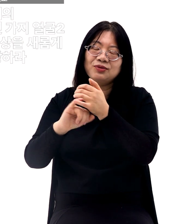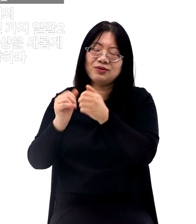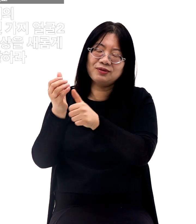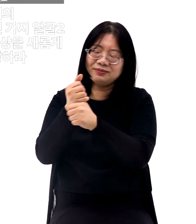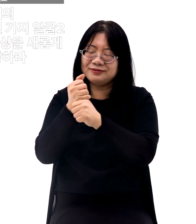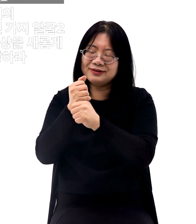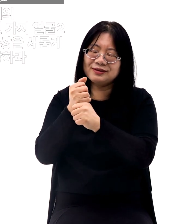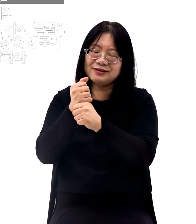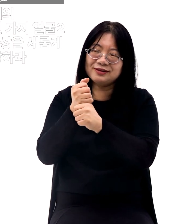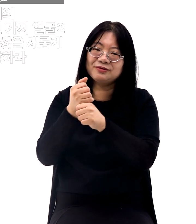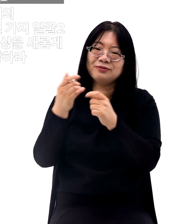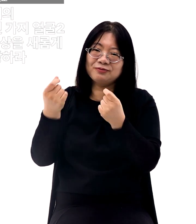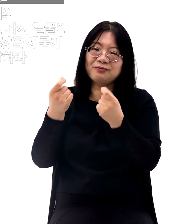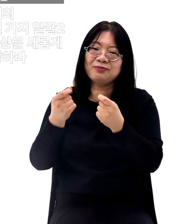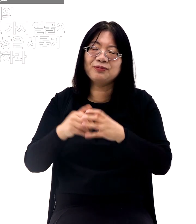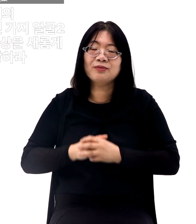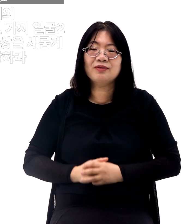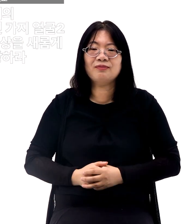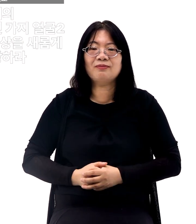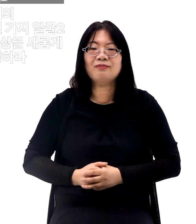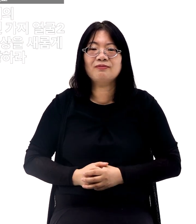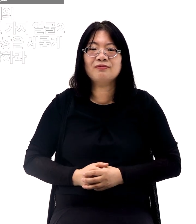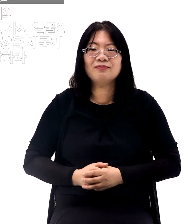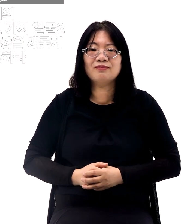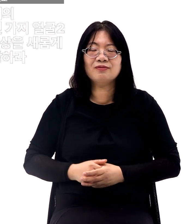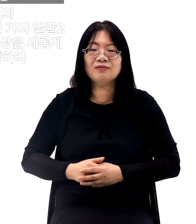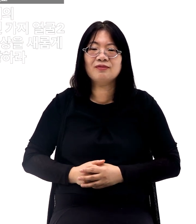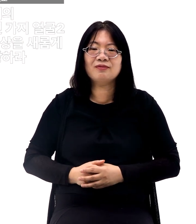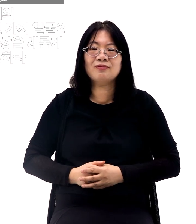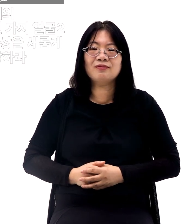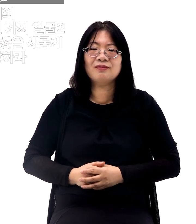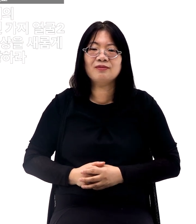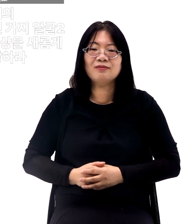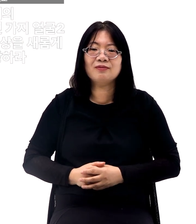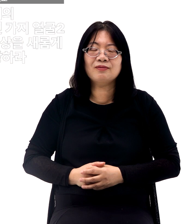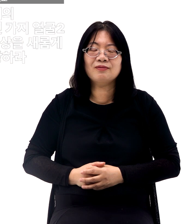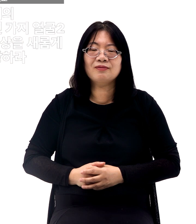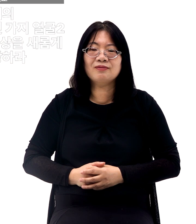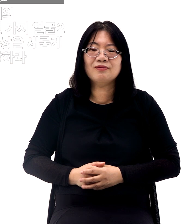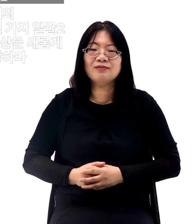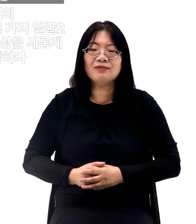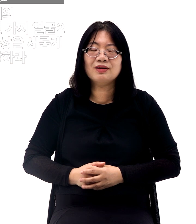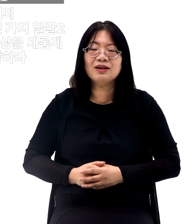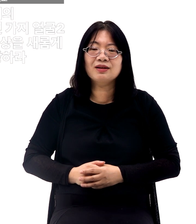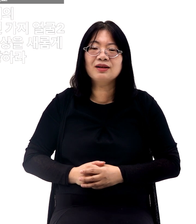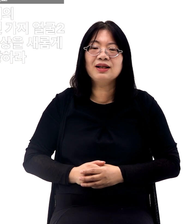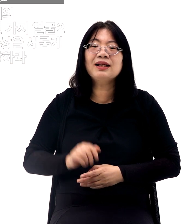붙들게 되는 거예요. 이게 우리가 살아갈 세상을 향한 힘있는